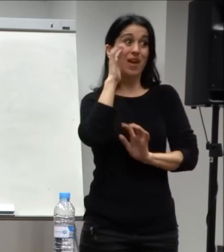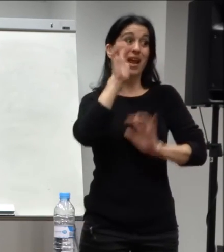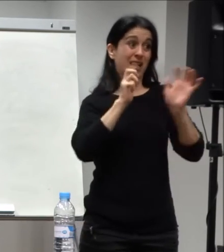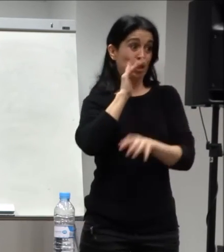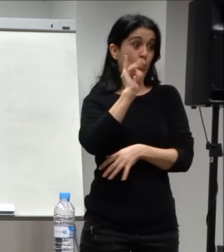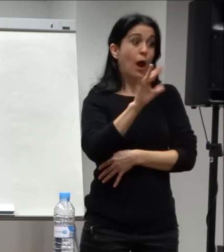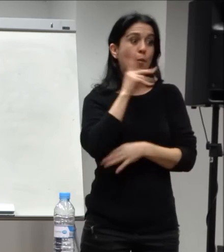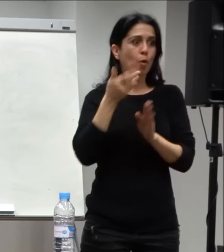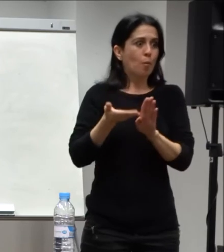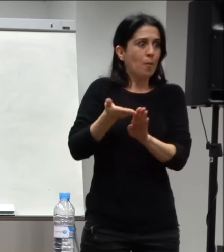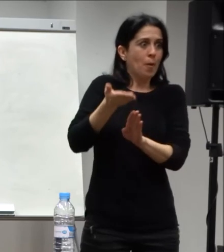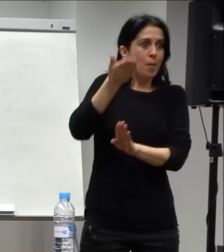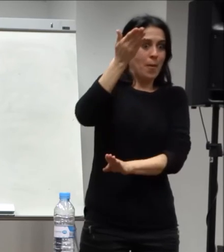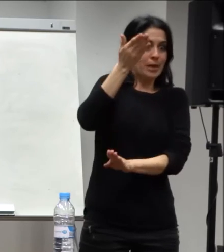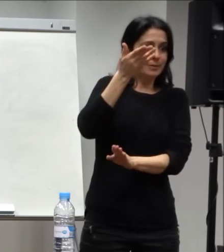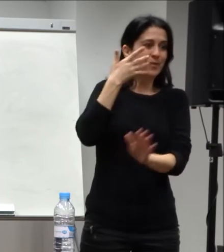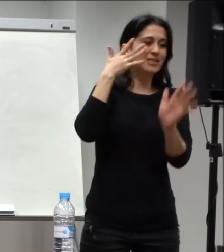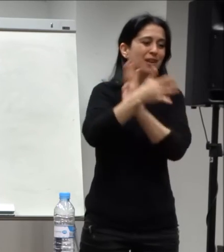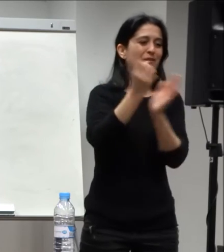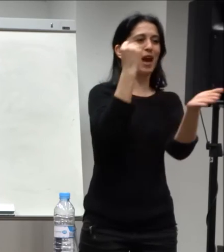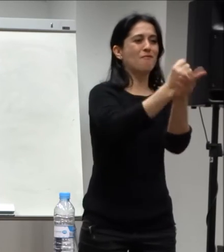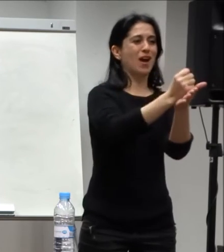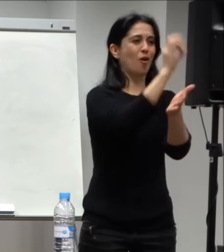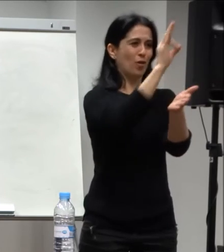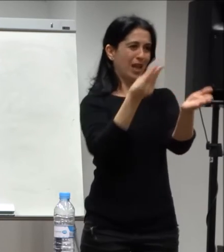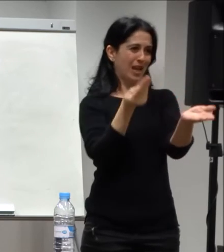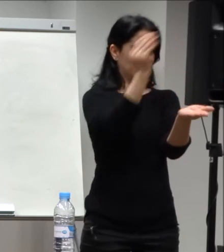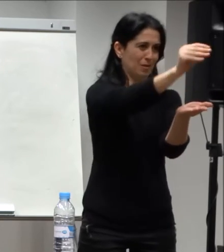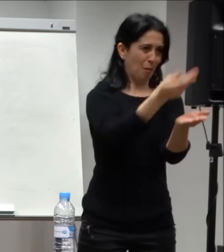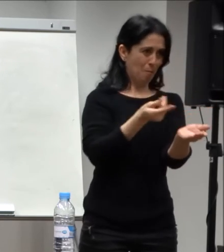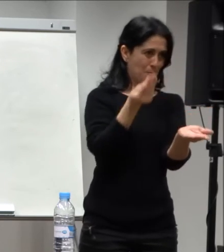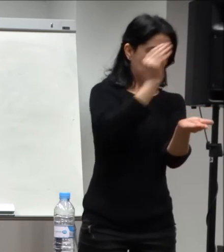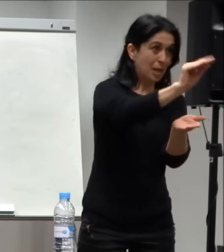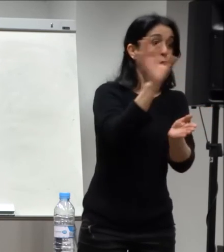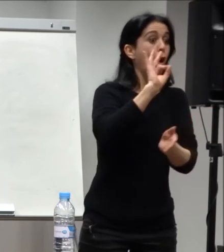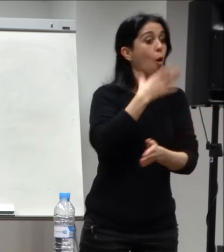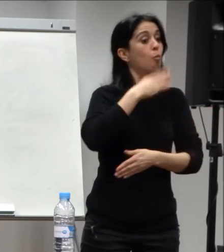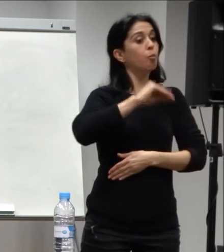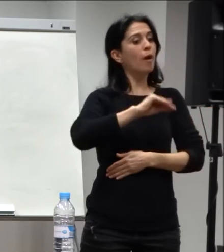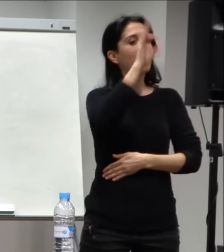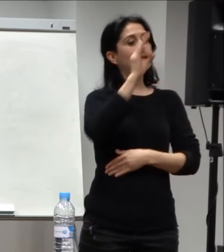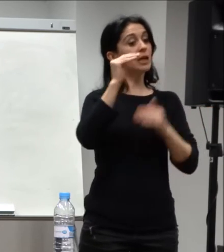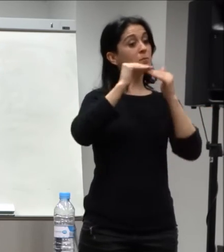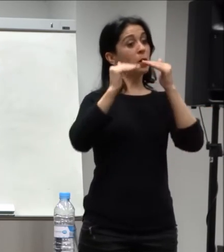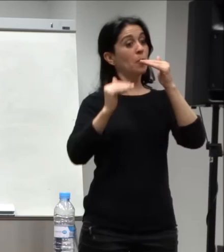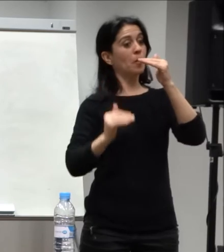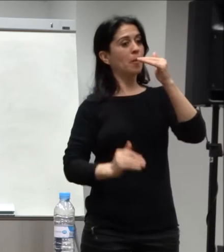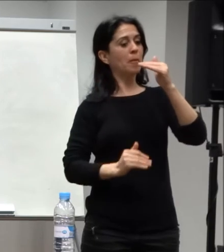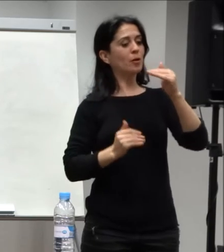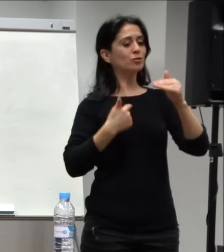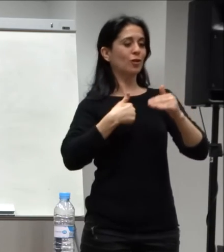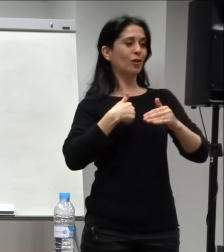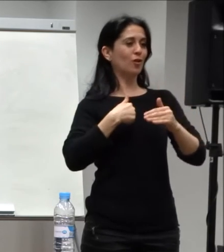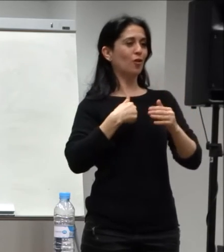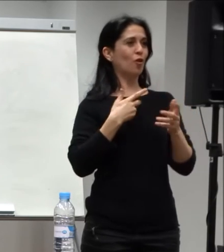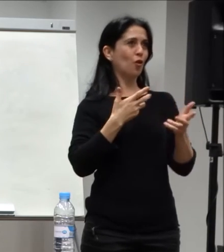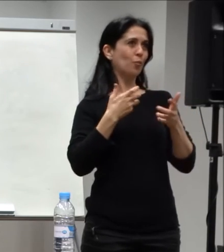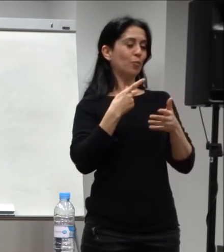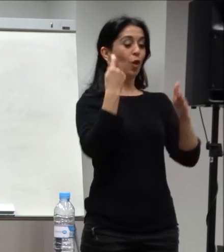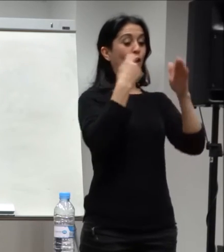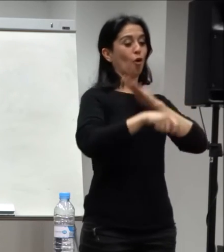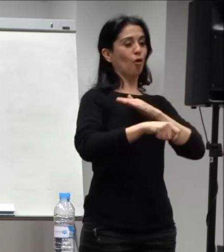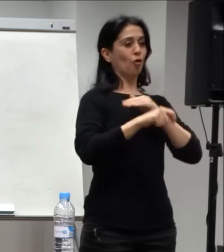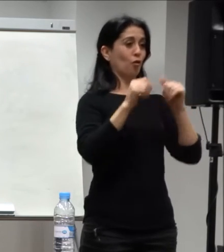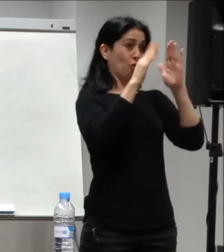favor del banco, pero puede fluctuar hacia abajo en favor del consumidor. Los bancos cogieron de manera